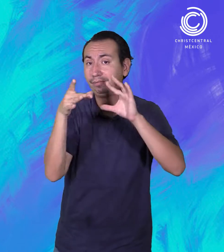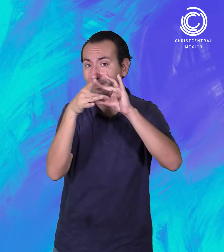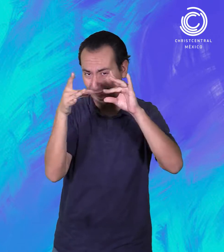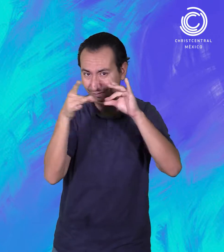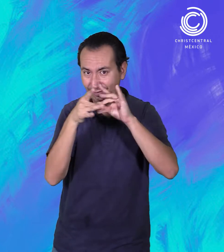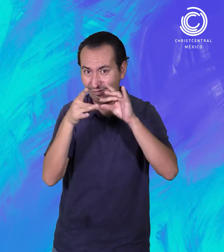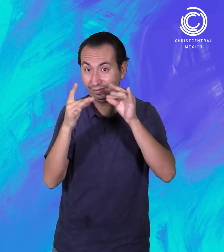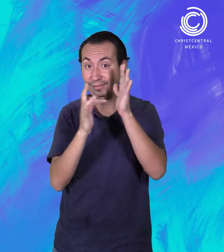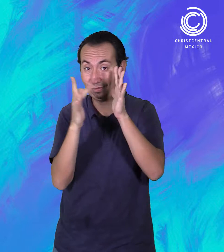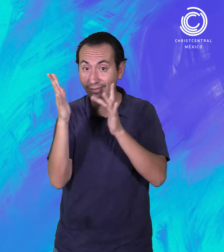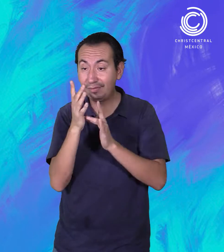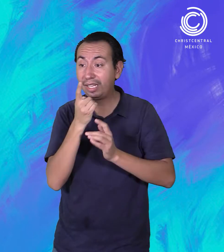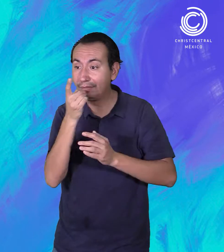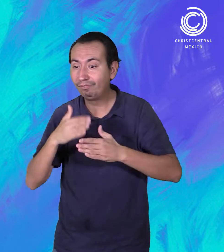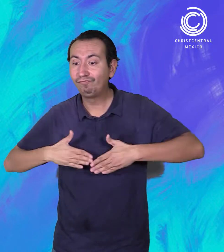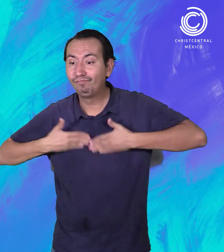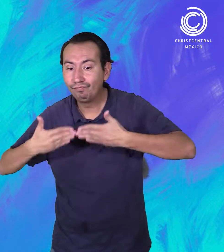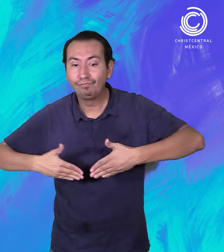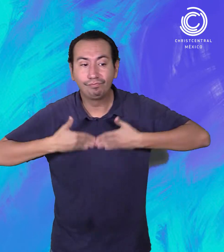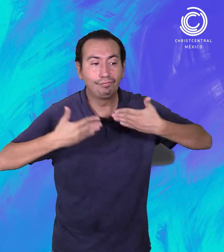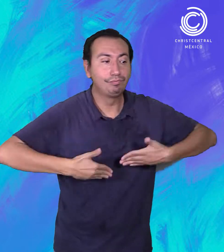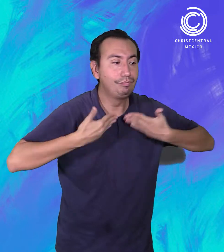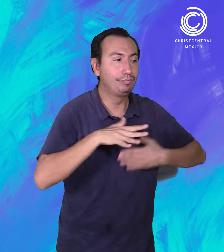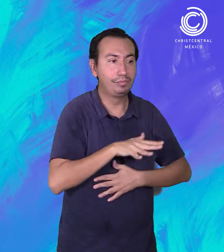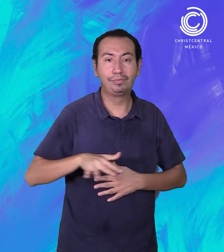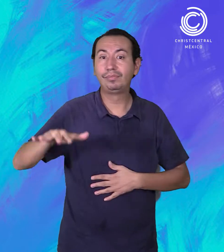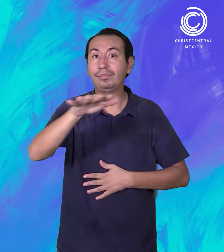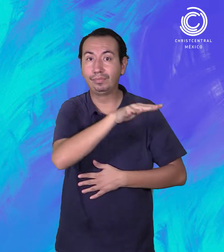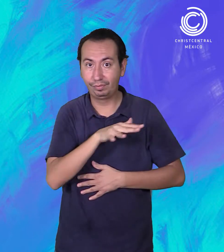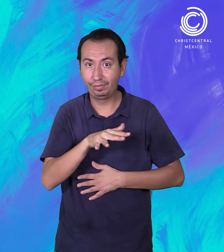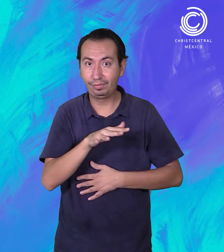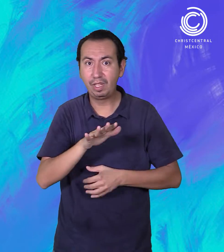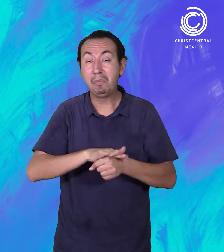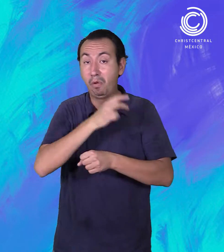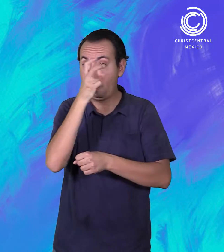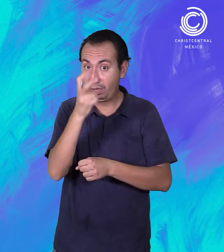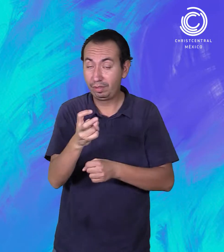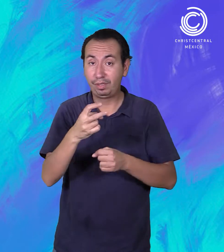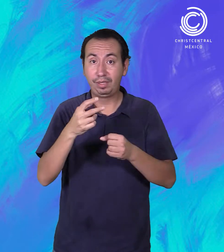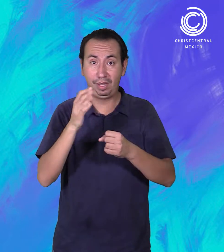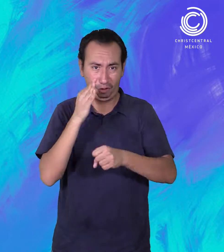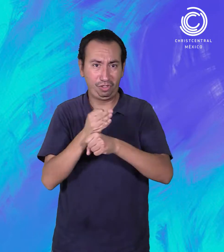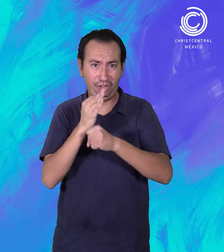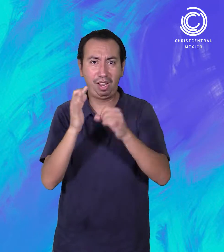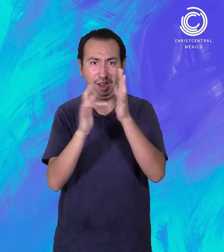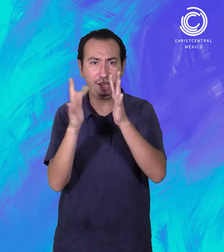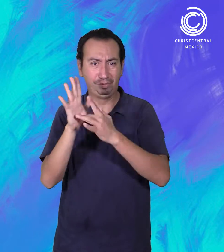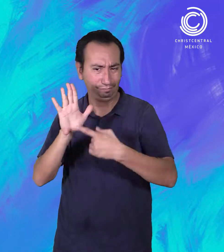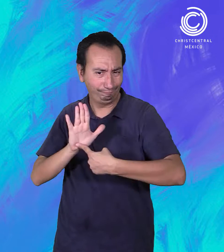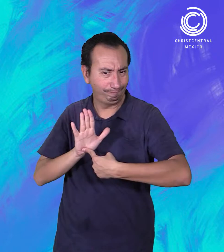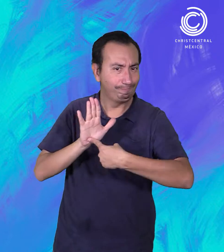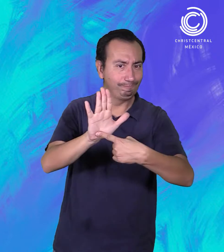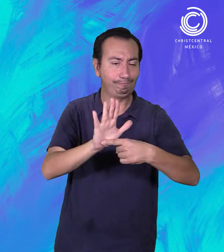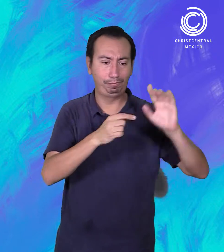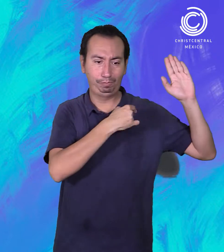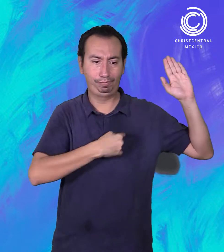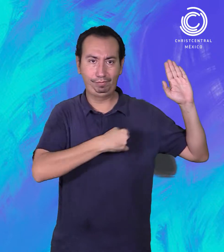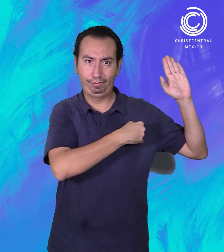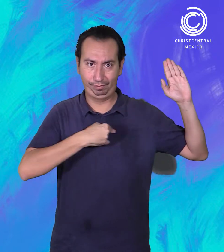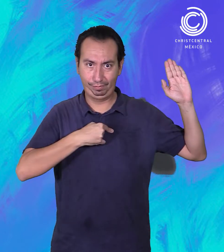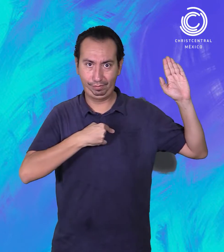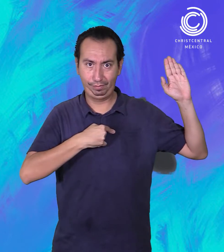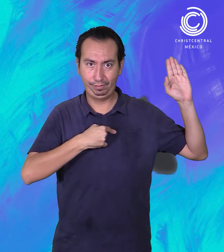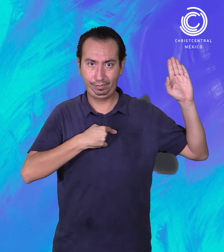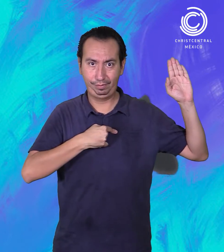está explicando esto a sus discípulos. Y el contexto entonces de esta promesa que está haciendo Jesús acerca